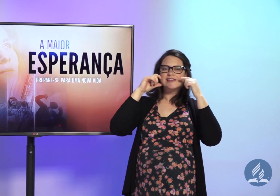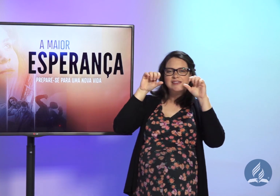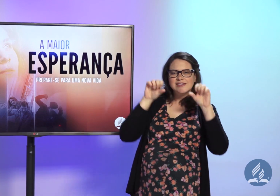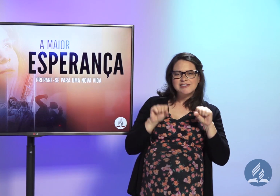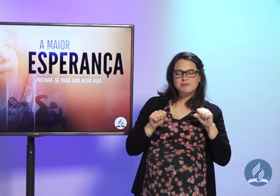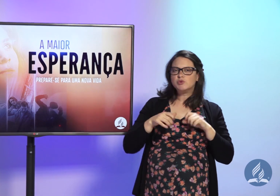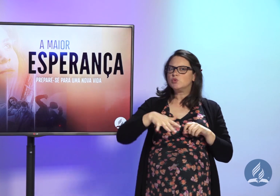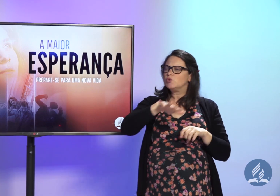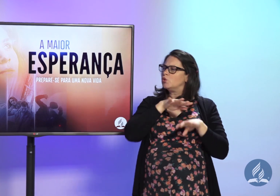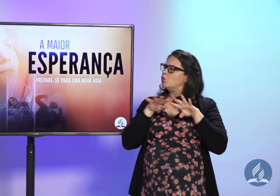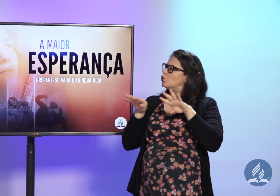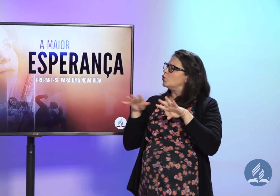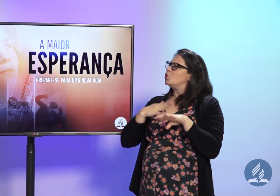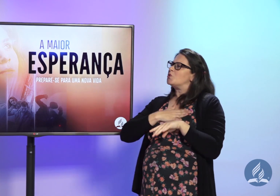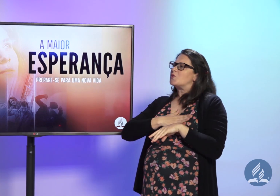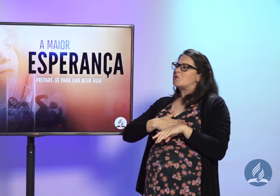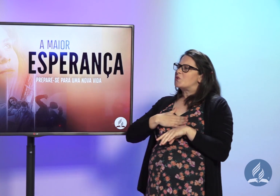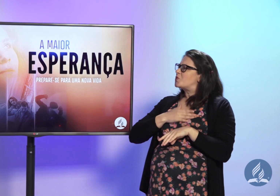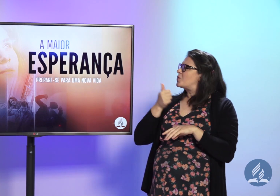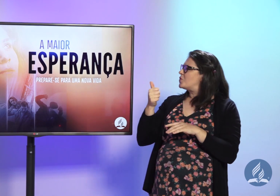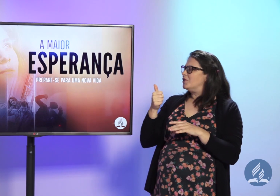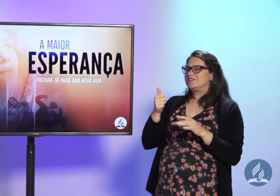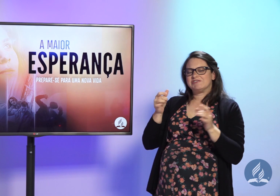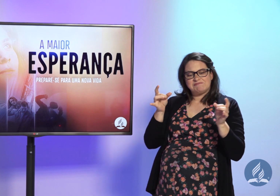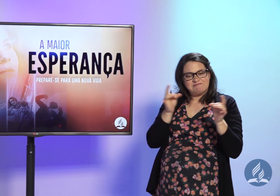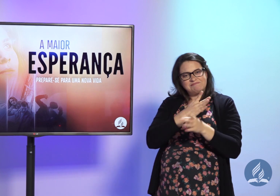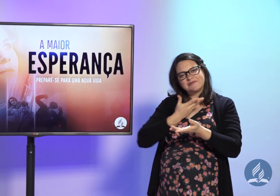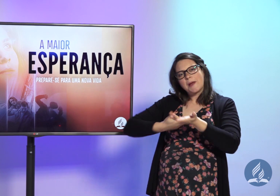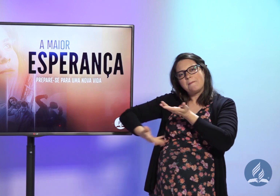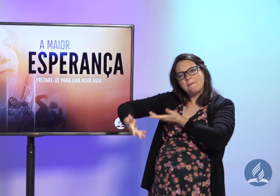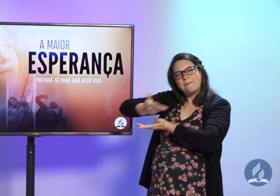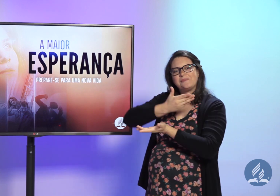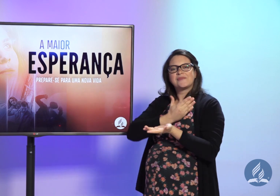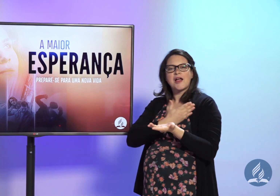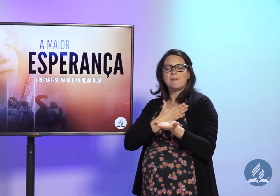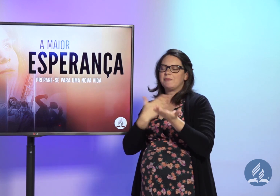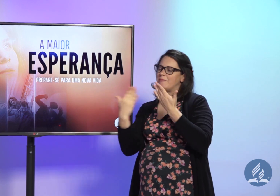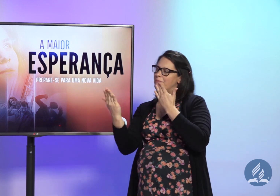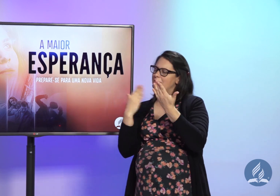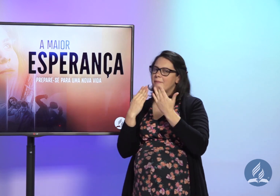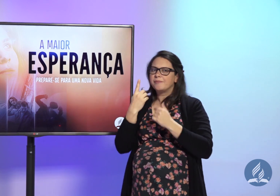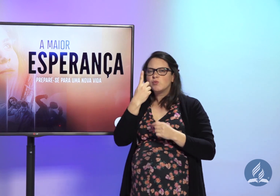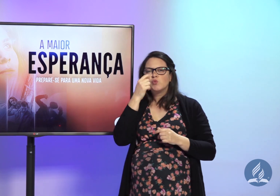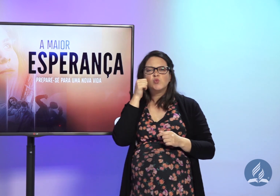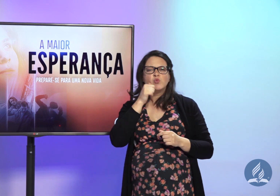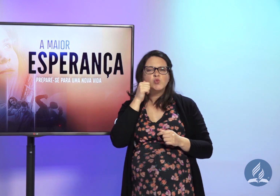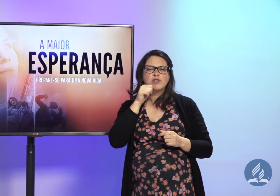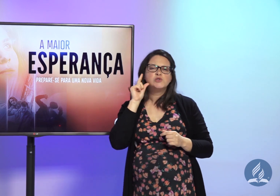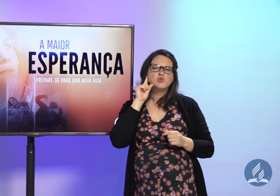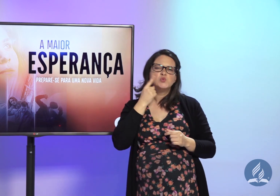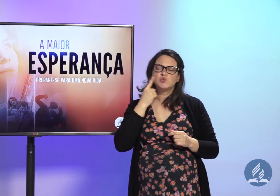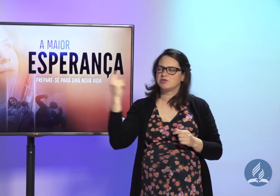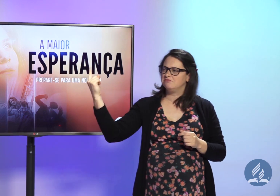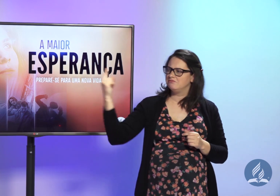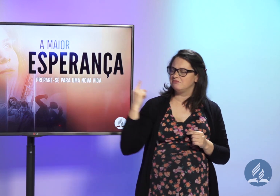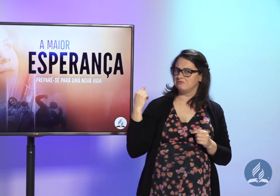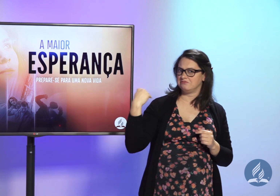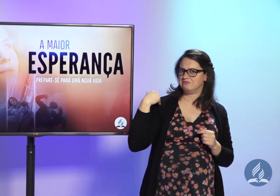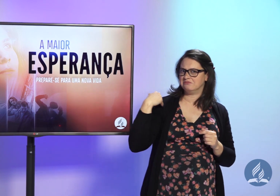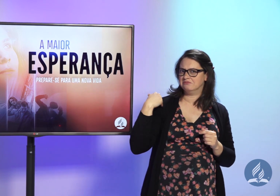os que estavam na igreja gostaram. E depois que terminou a apresentação, ficaram conversando, e uma mulher surda veio perto dele